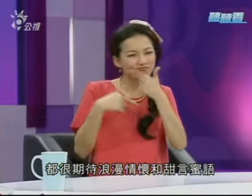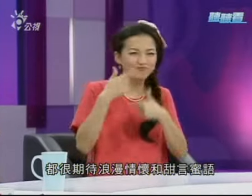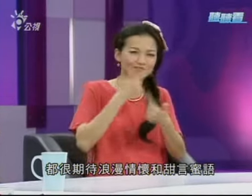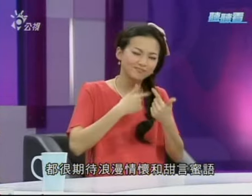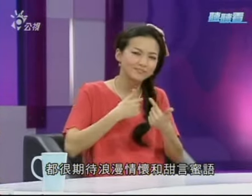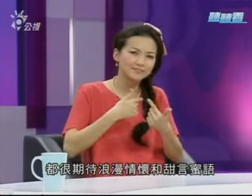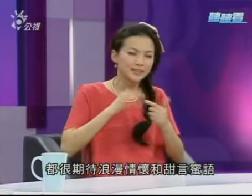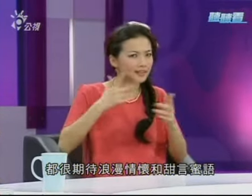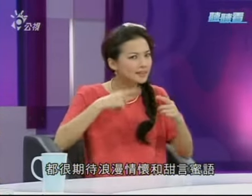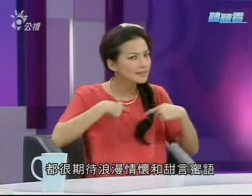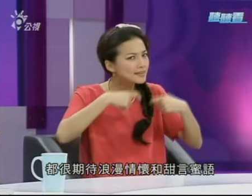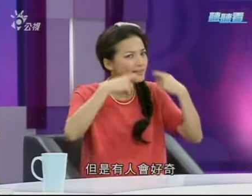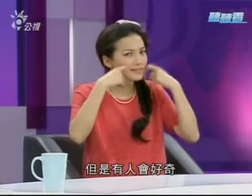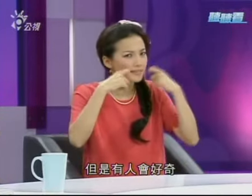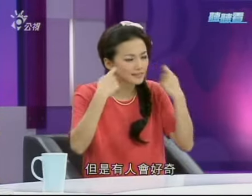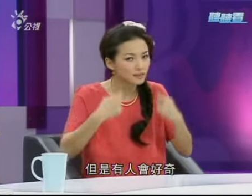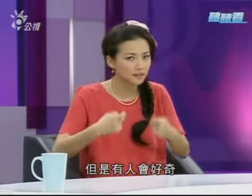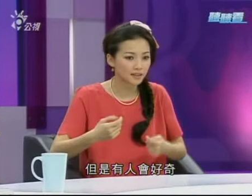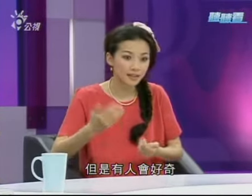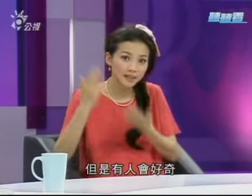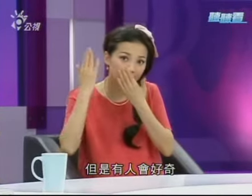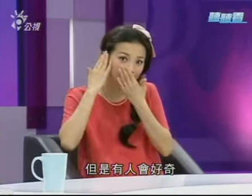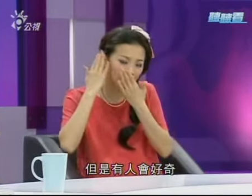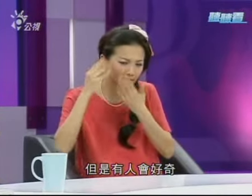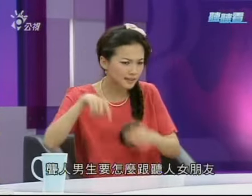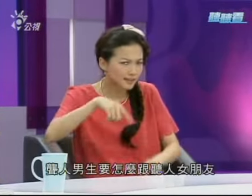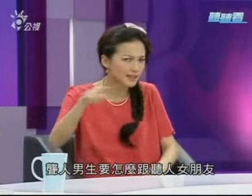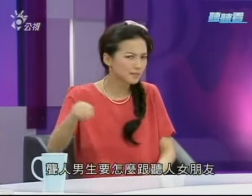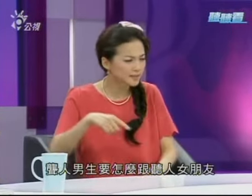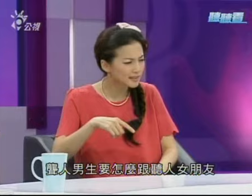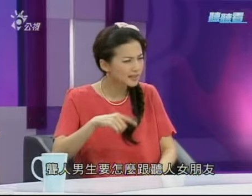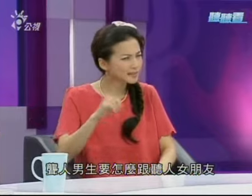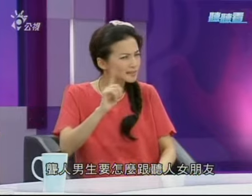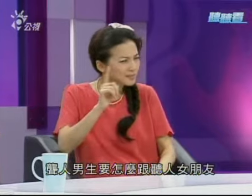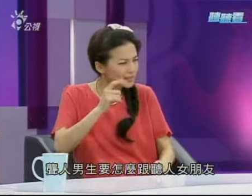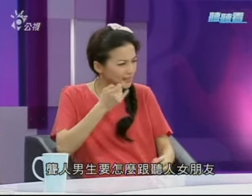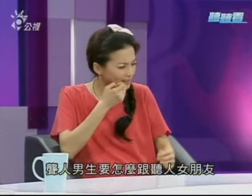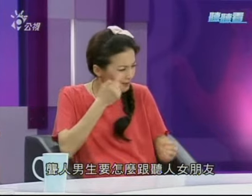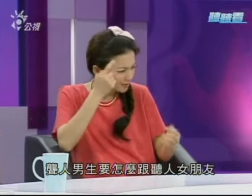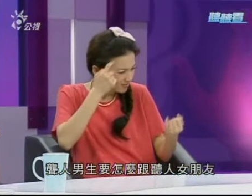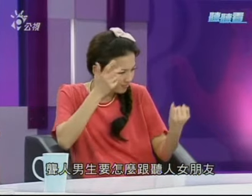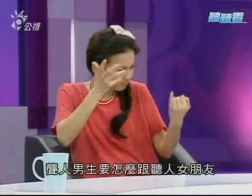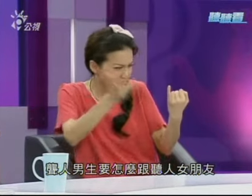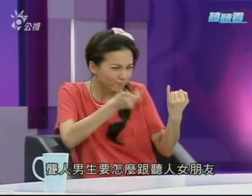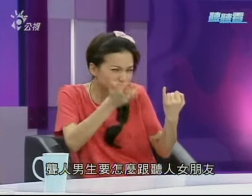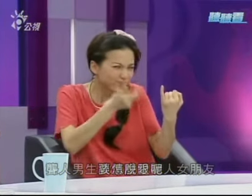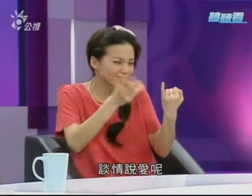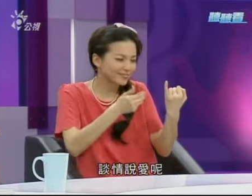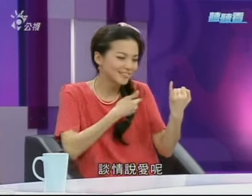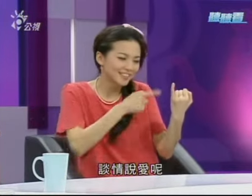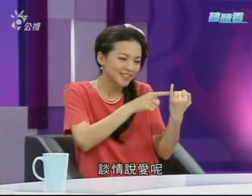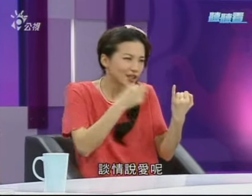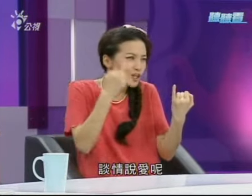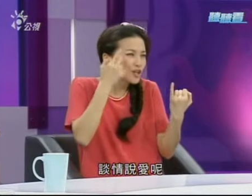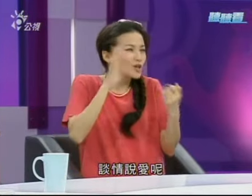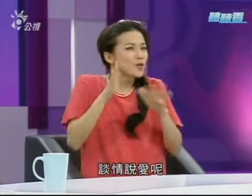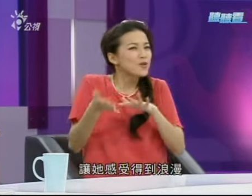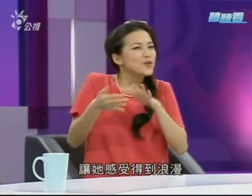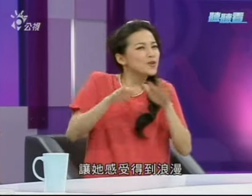甜言蜜语但是有人会好奇龙人男生要怎么跟听人女朋友谈情说爱呢?让他感